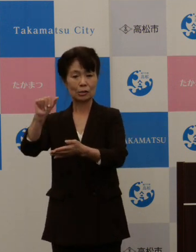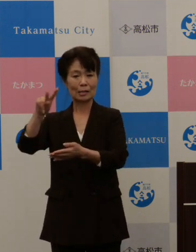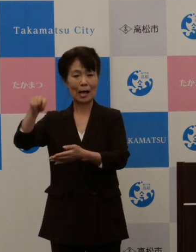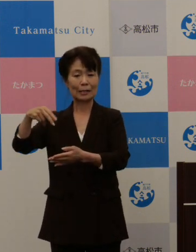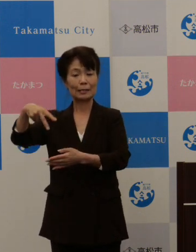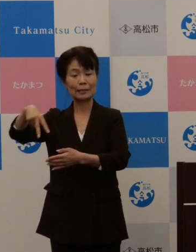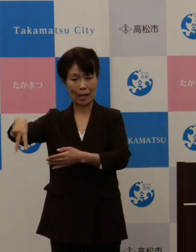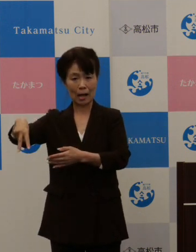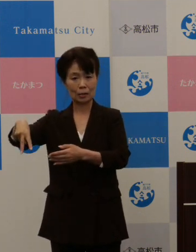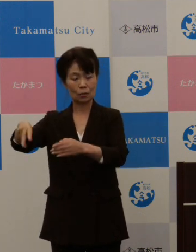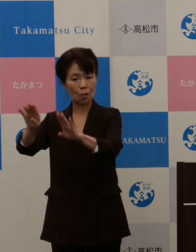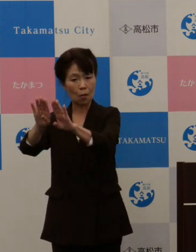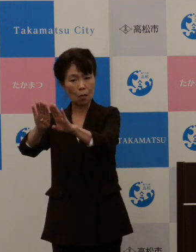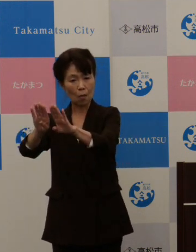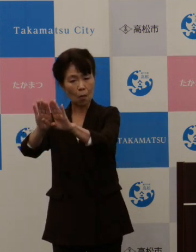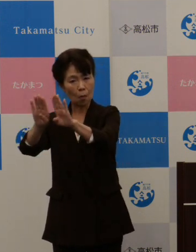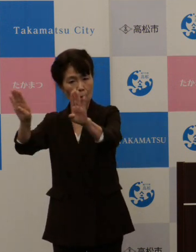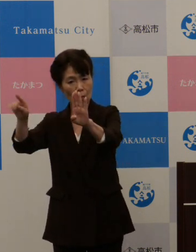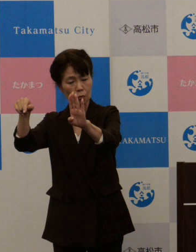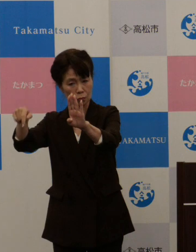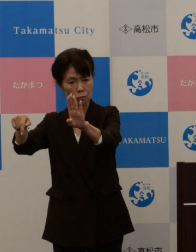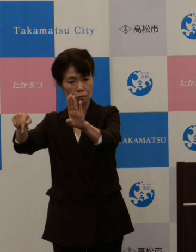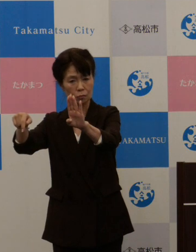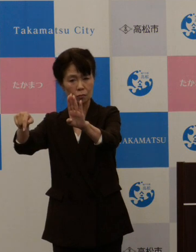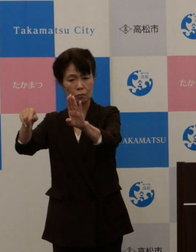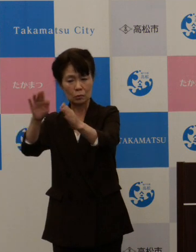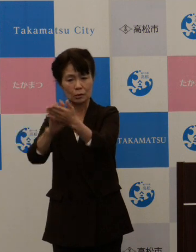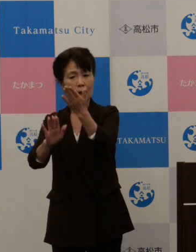ープンの後、まあ、周辺道路の混雑